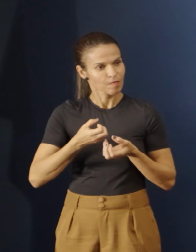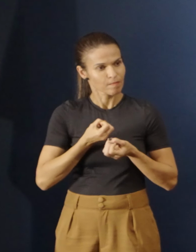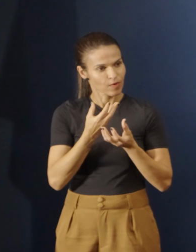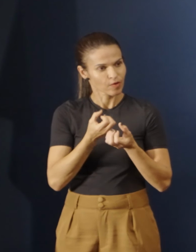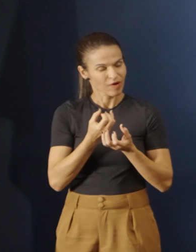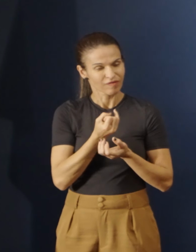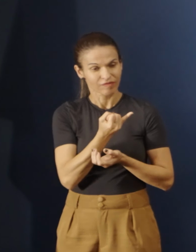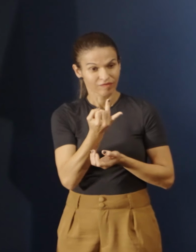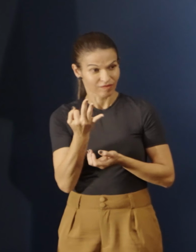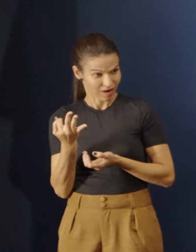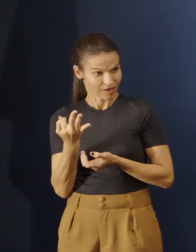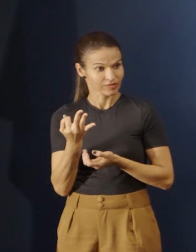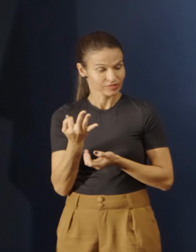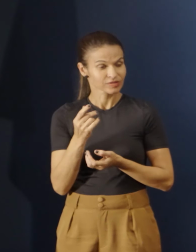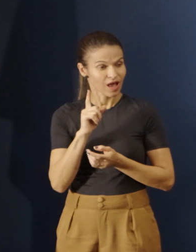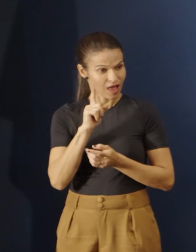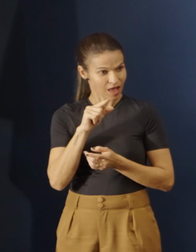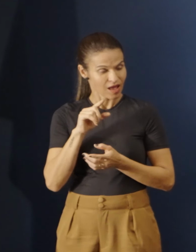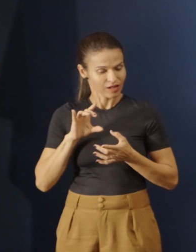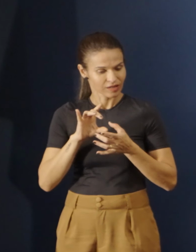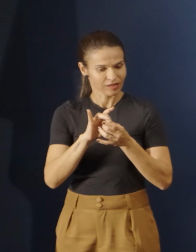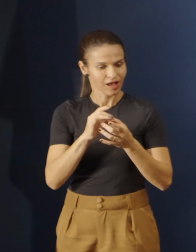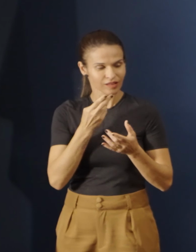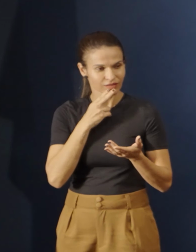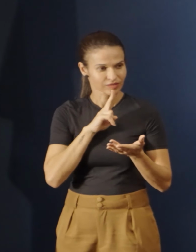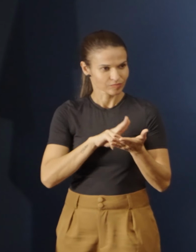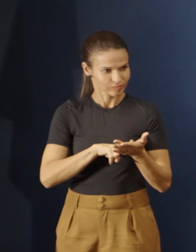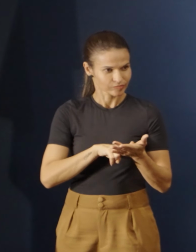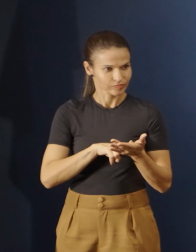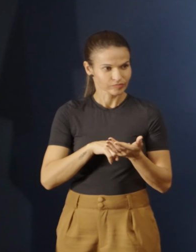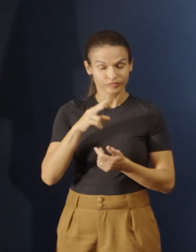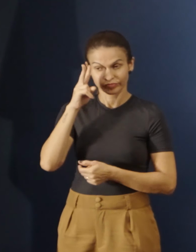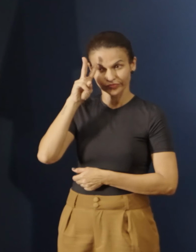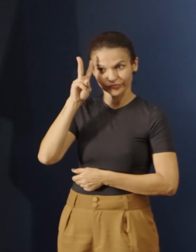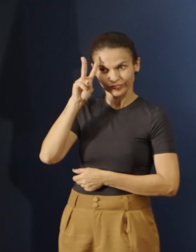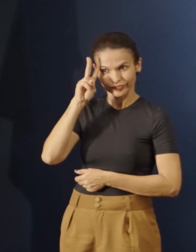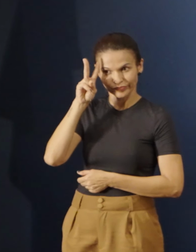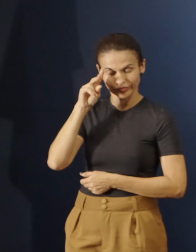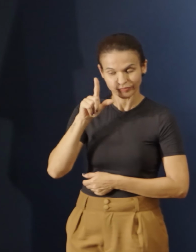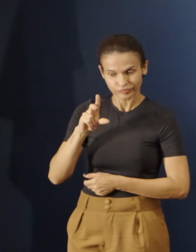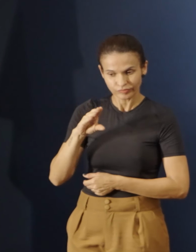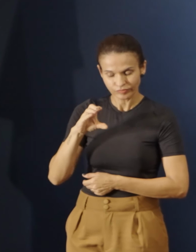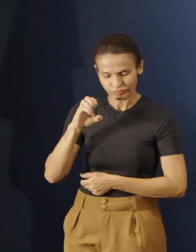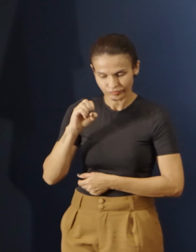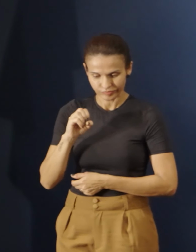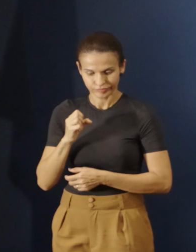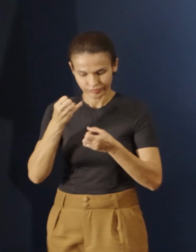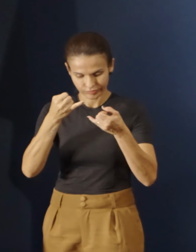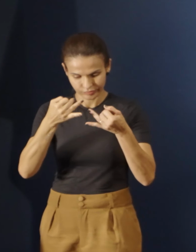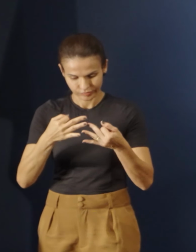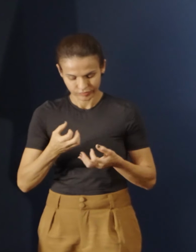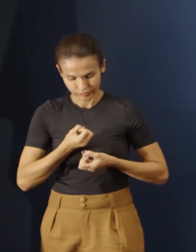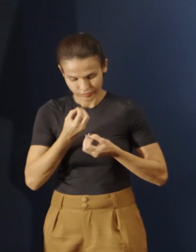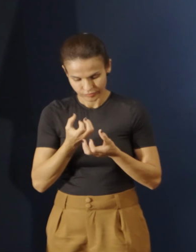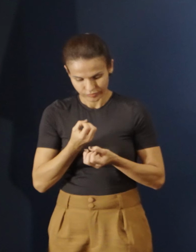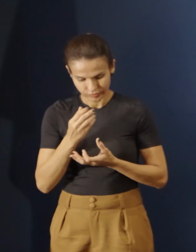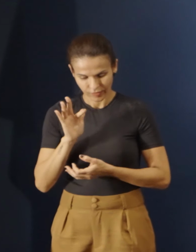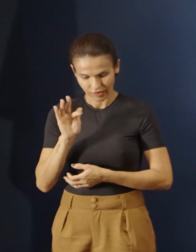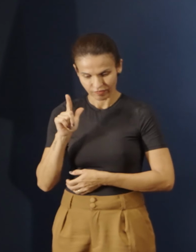Lúcio são poemas epistolares. Eu, lendo o poema da Flávia, me lembrei do Lúcio. Então, ela diz assim, o poema da